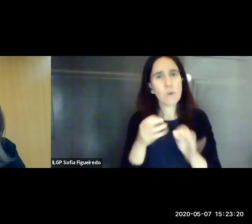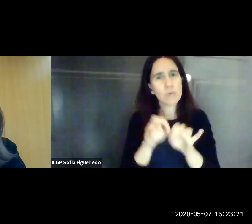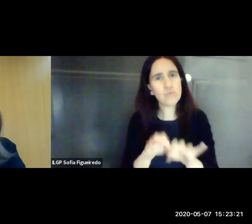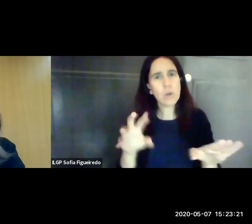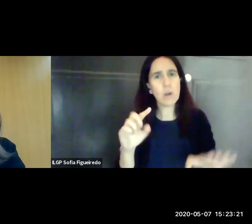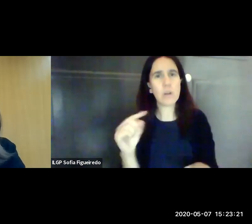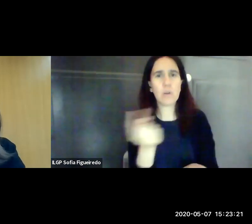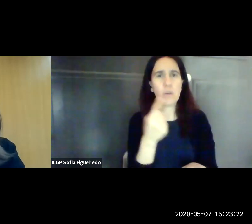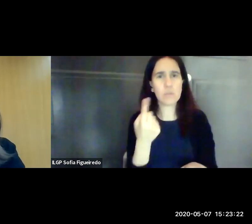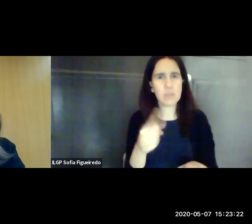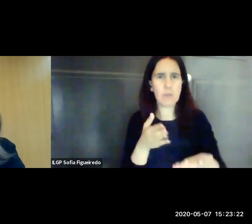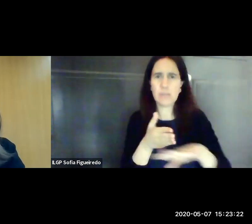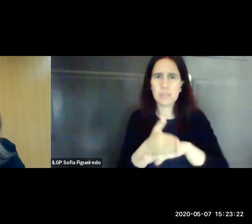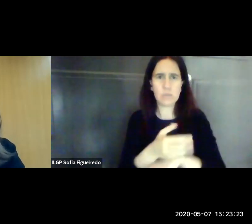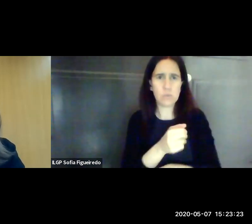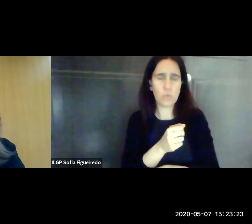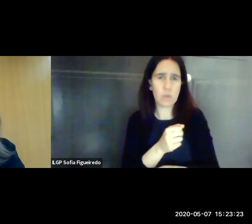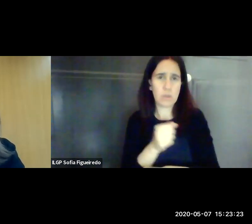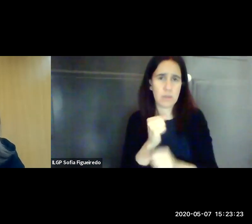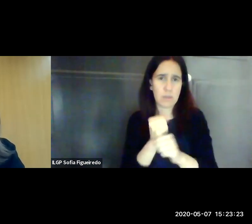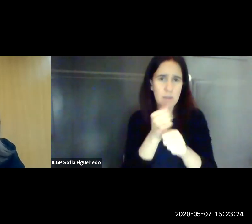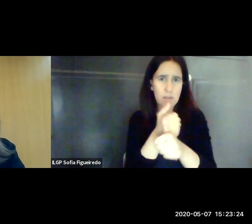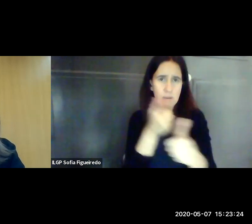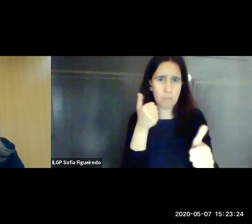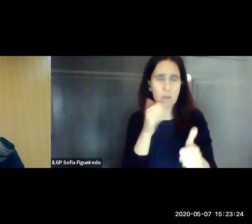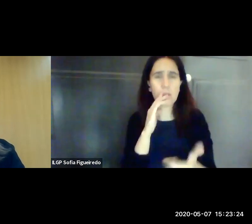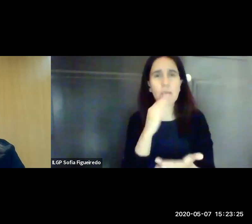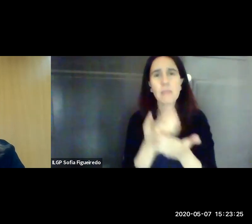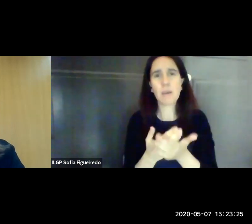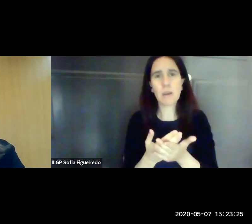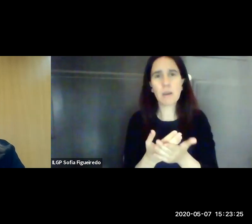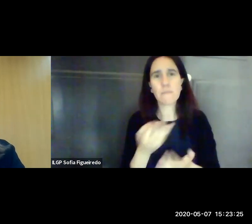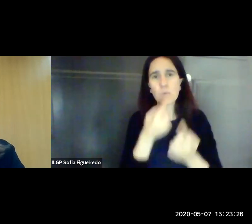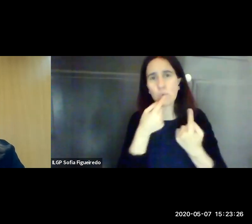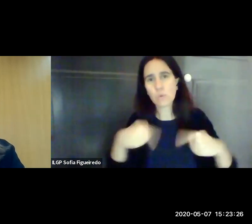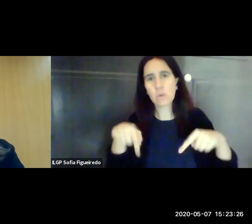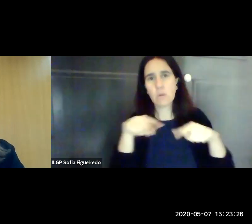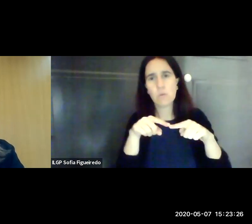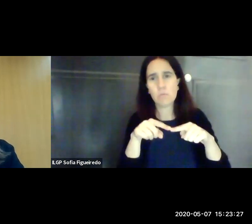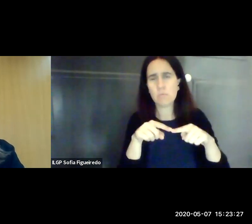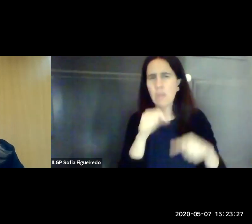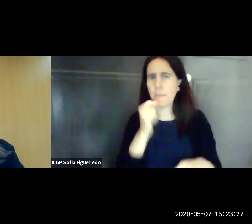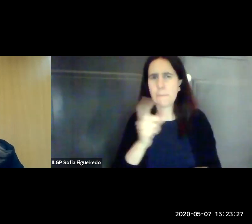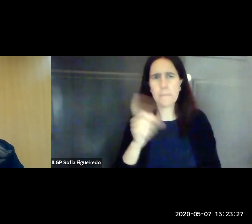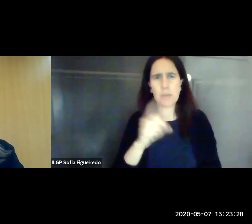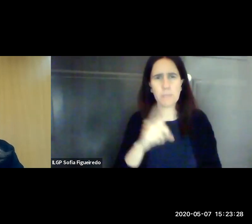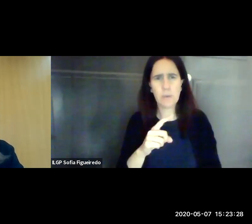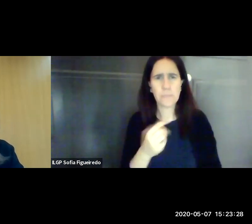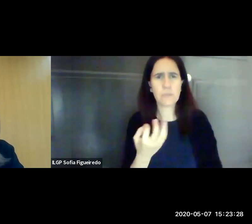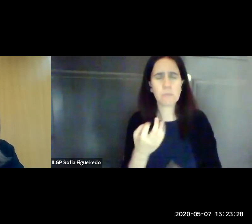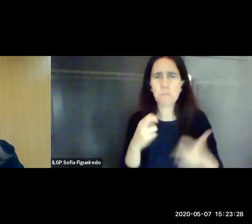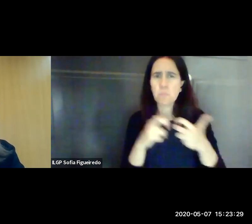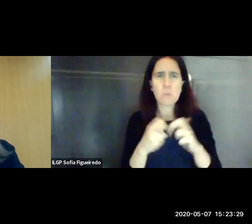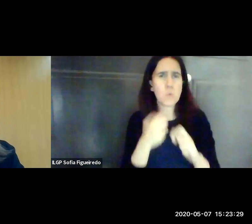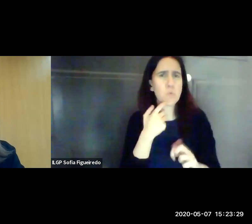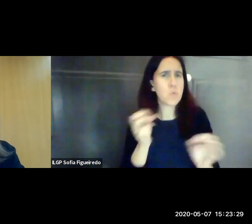temos acesso quando estamos em teletrabalho e que nos permitem reunir com frequência e sem grandes problemas. Eu